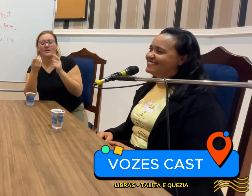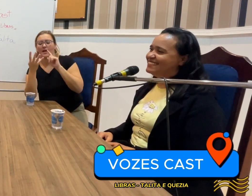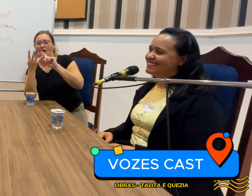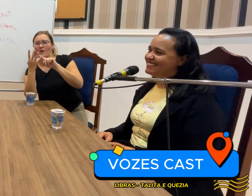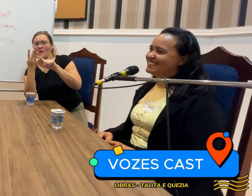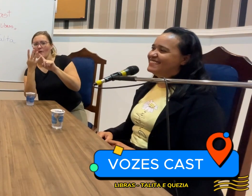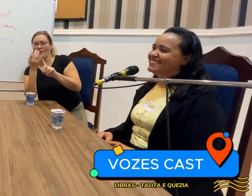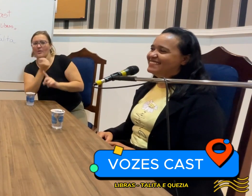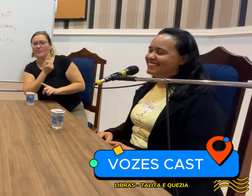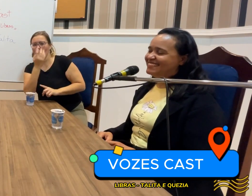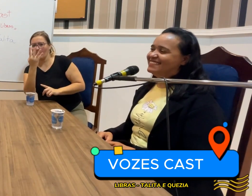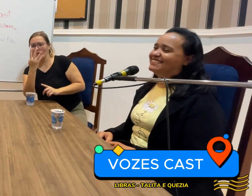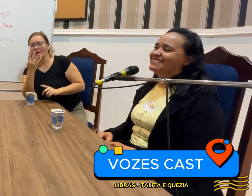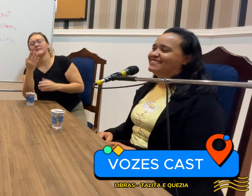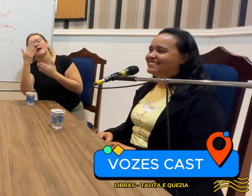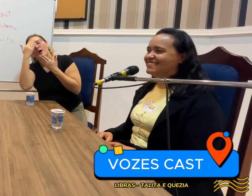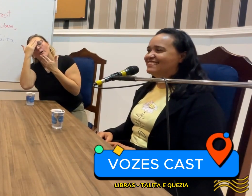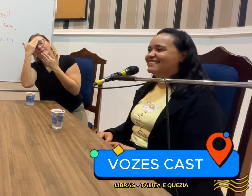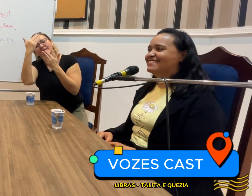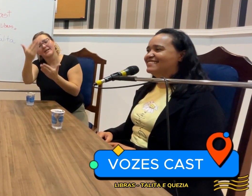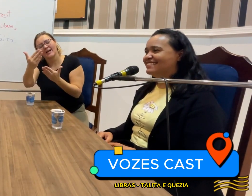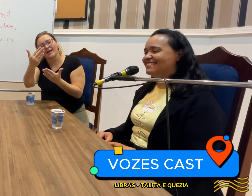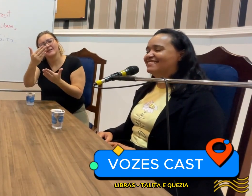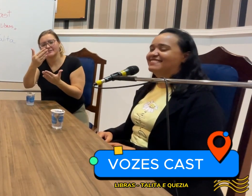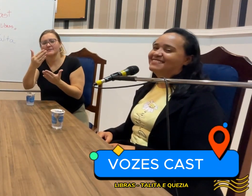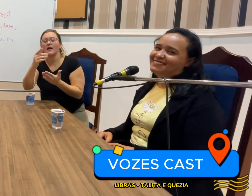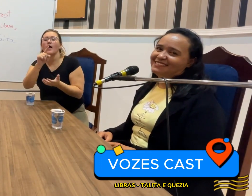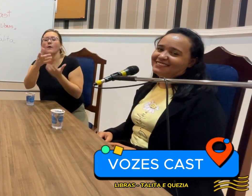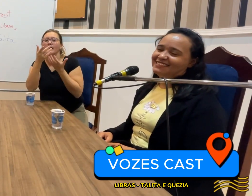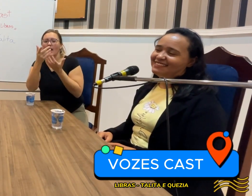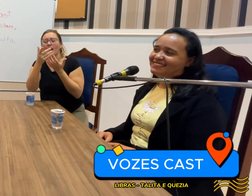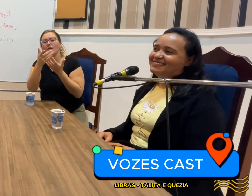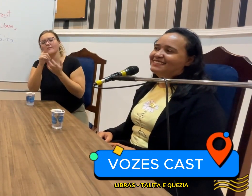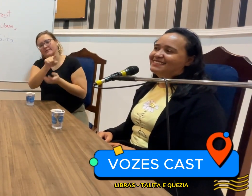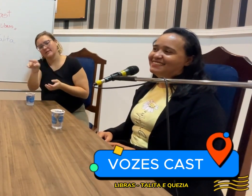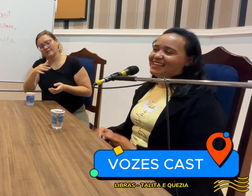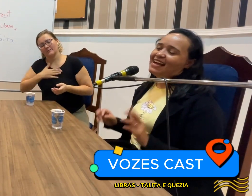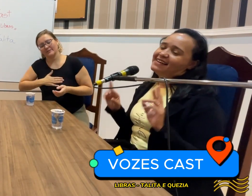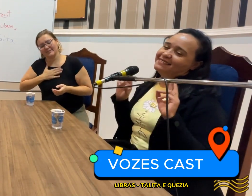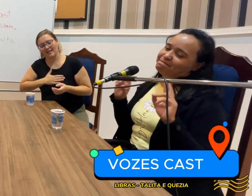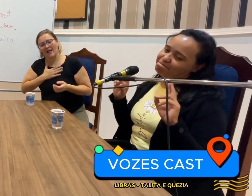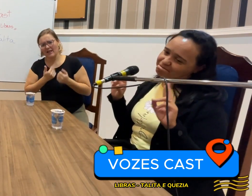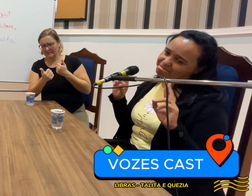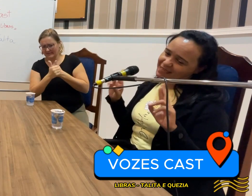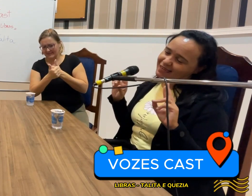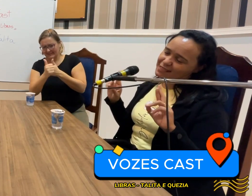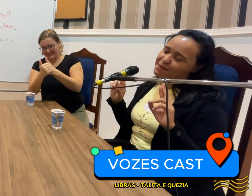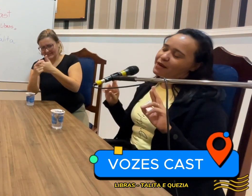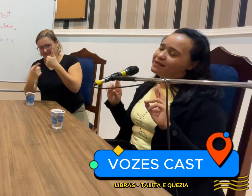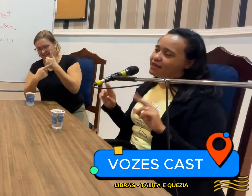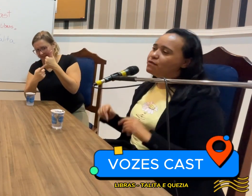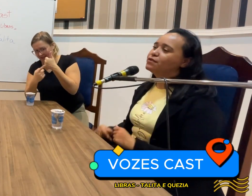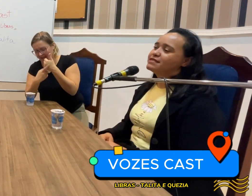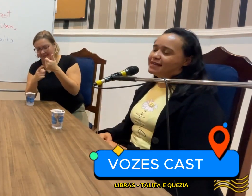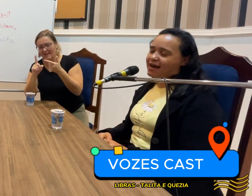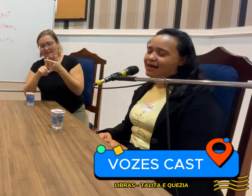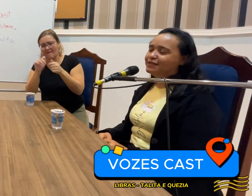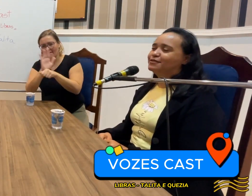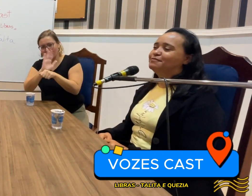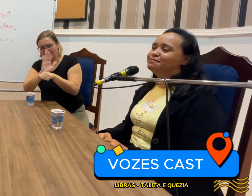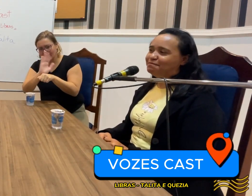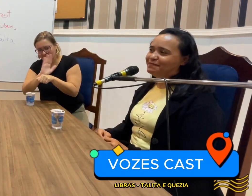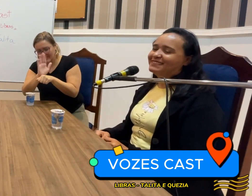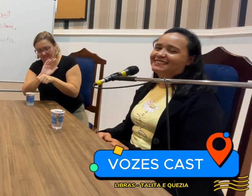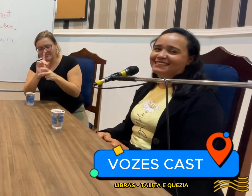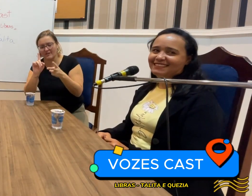E é isso aí, agradeço, espero que vocês tenham gostado e acompanhem aí todos os nossos vídeos. Espero que tenham